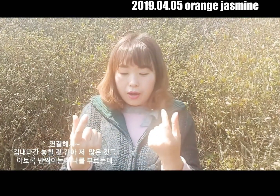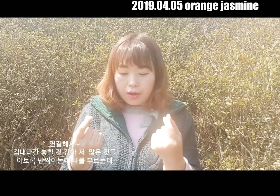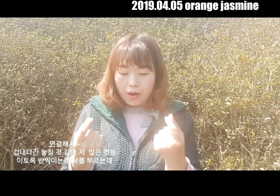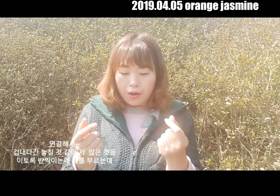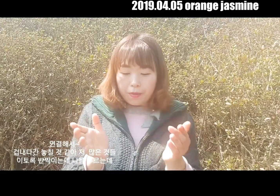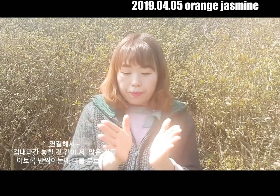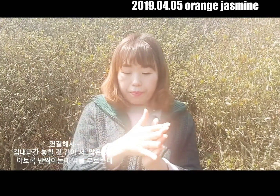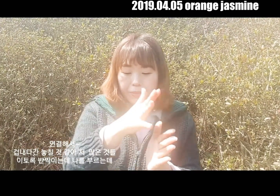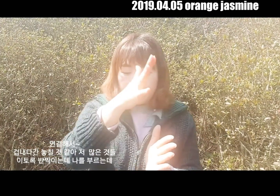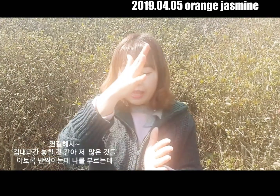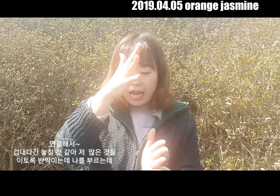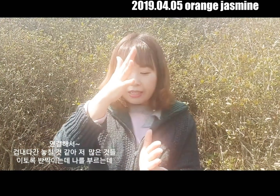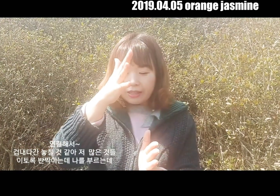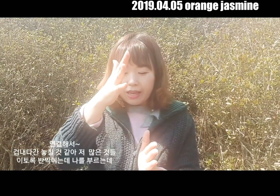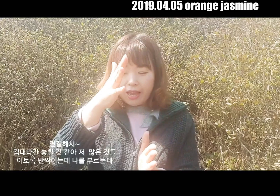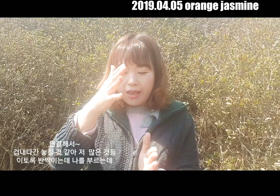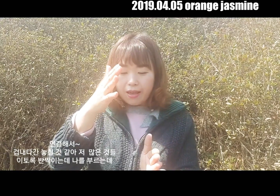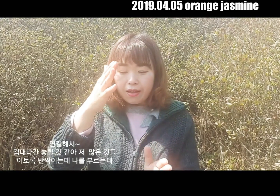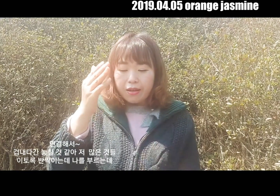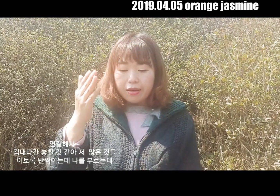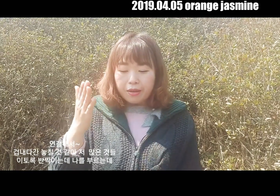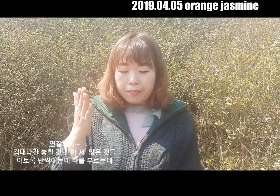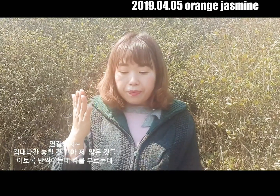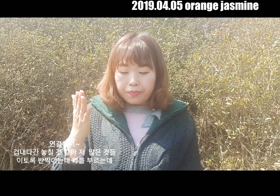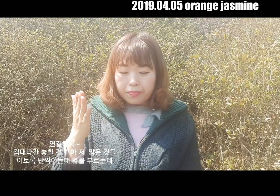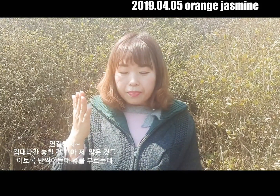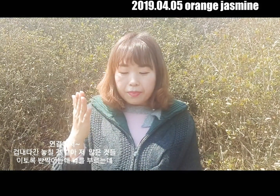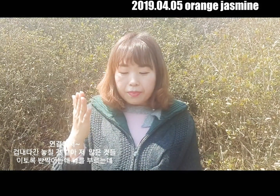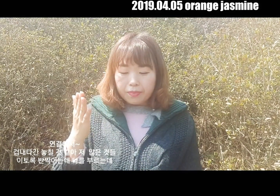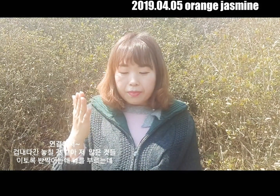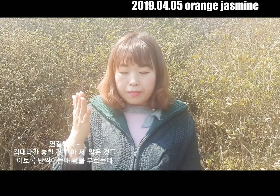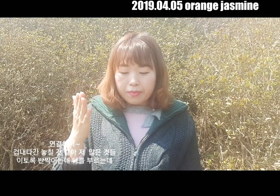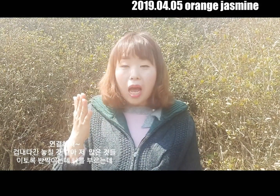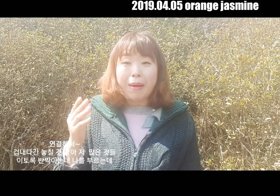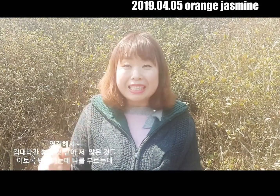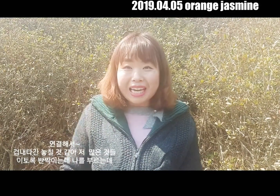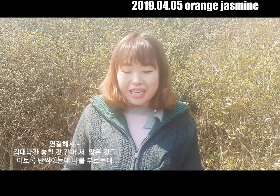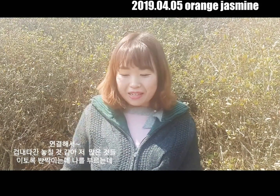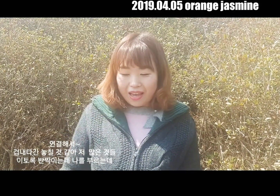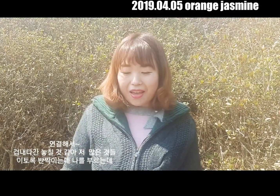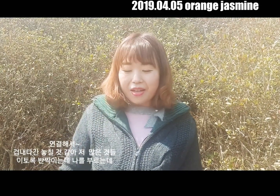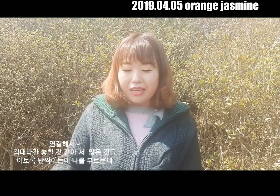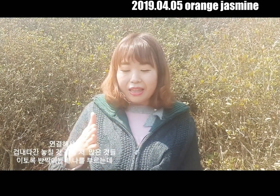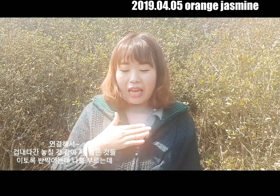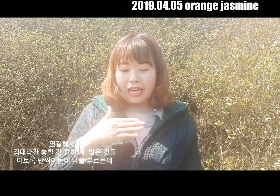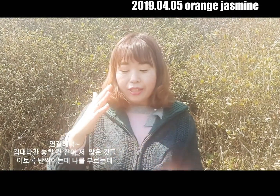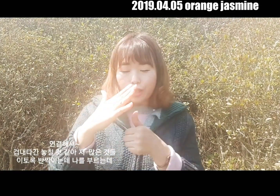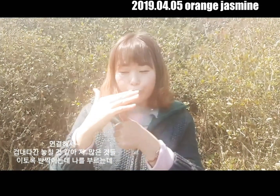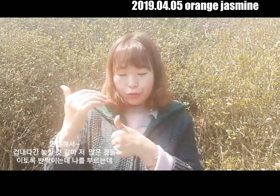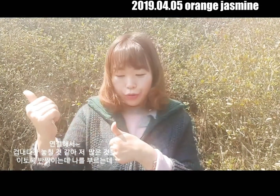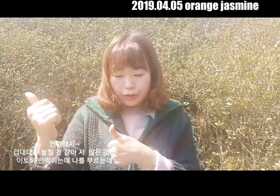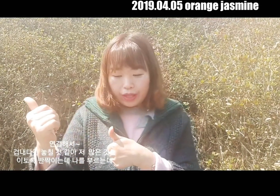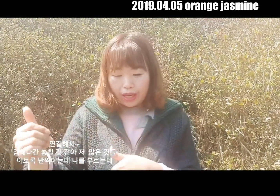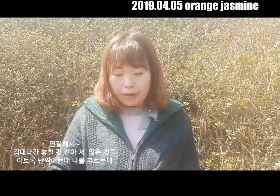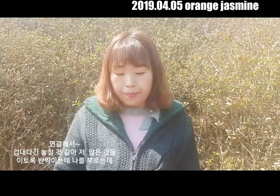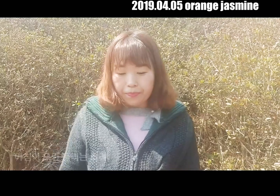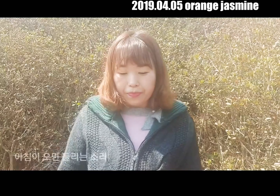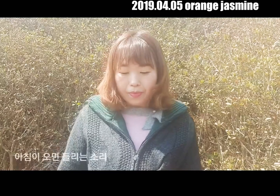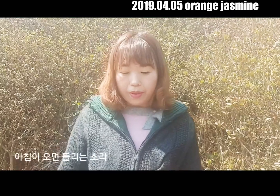이처럼 빛나는데, 반짝이는데, 나를 부르는데.